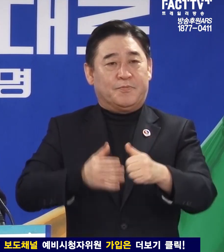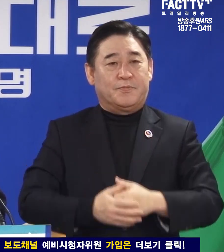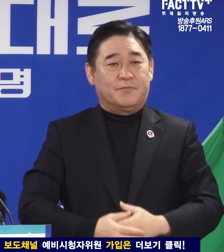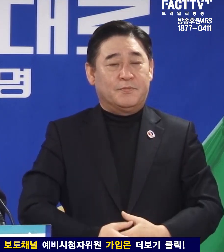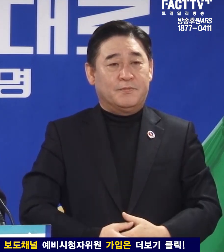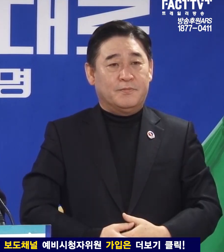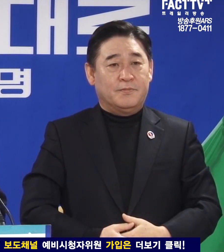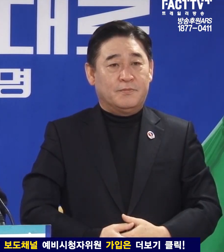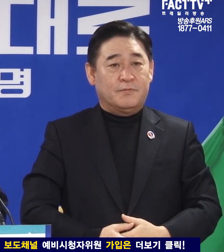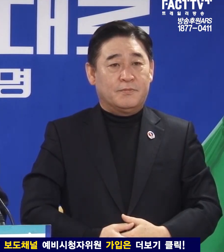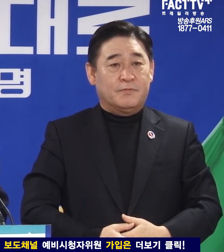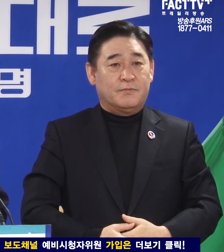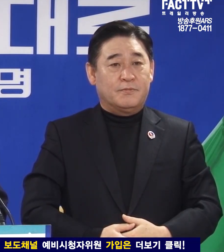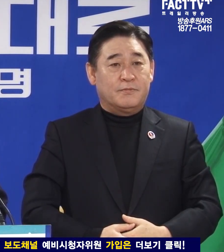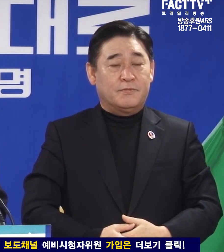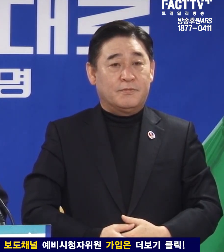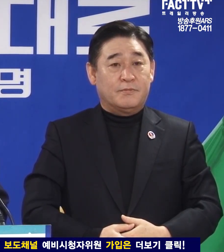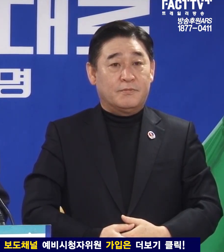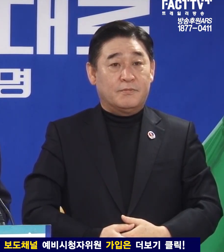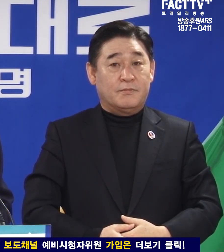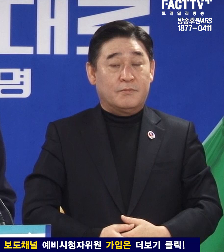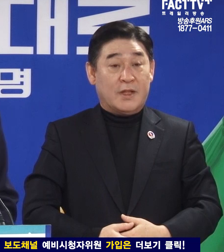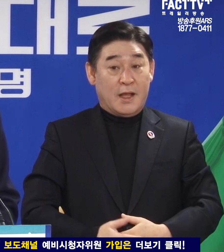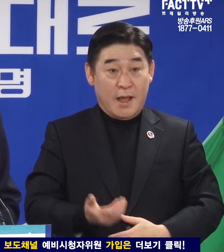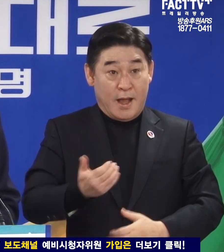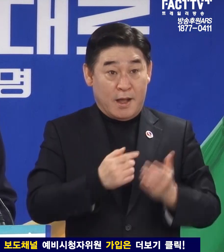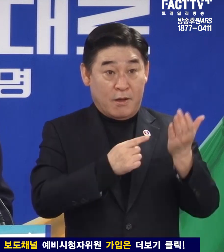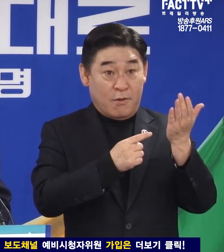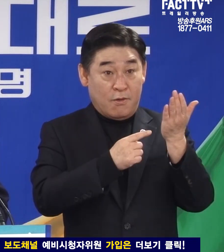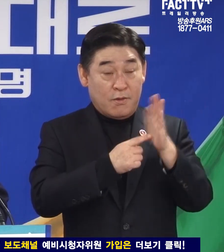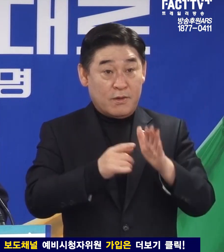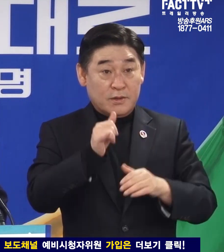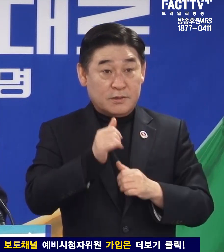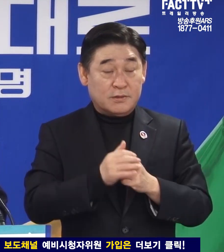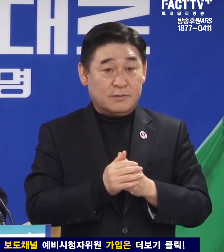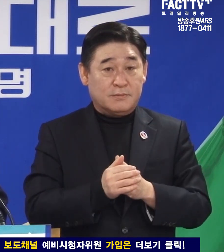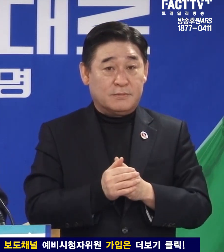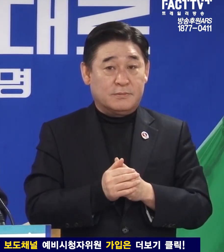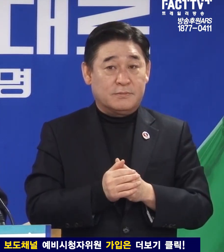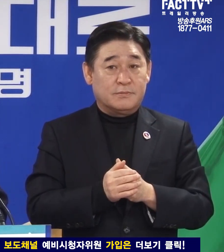것입니다. 아까 제가 공개했습니다만